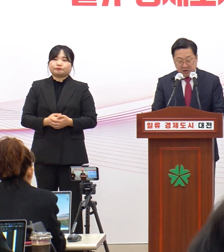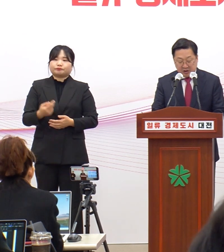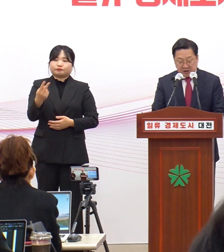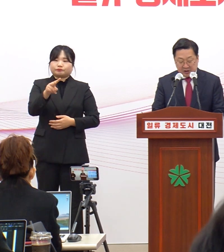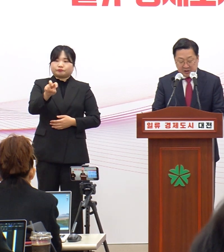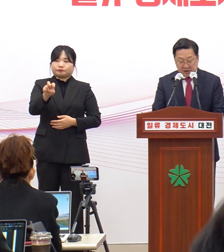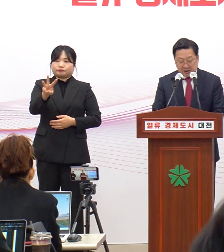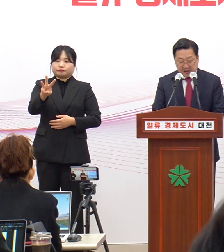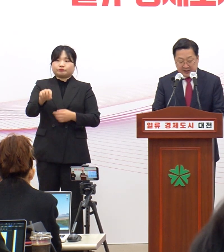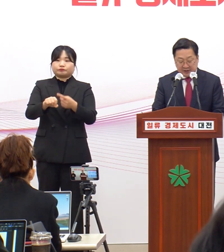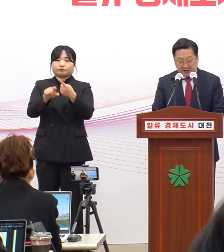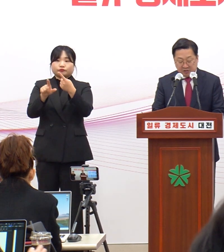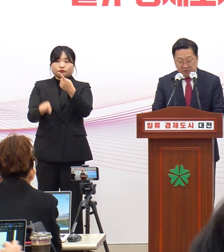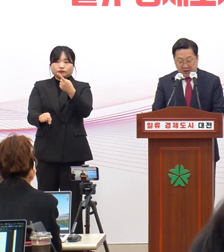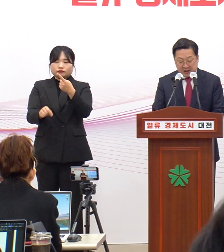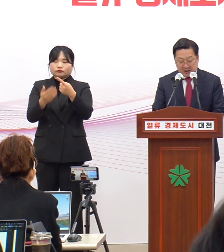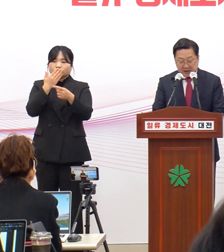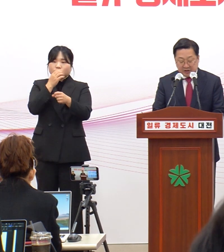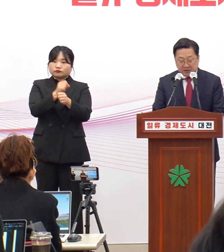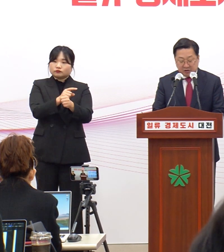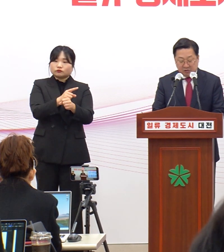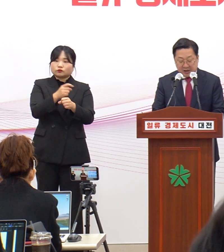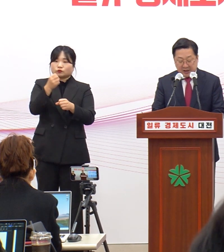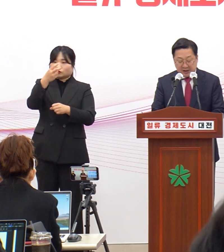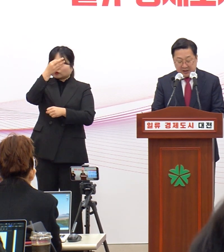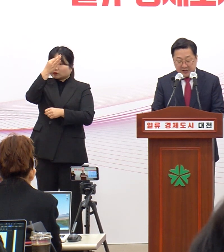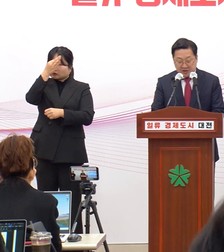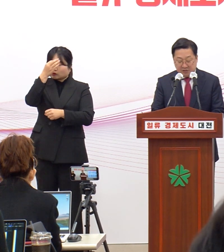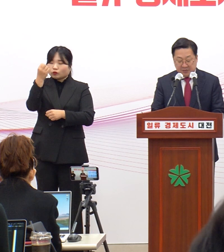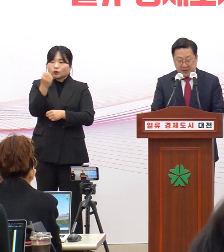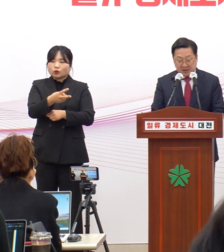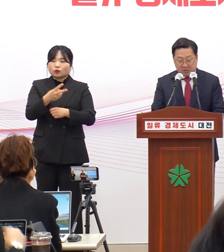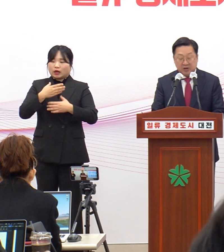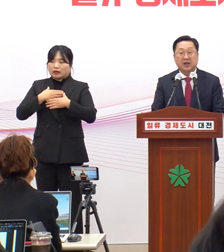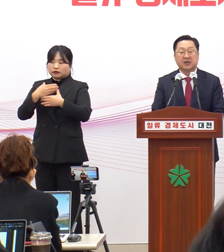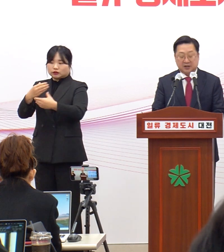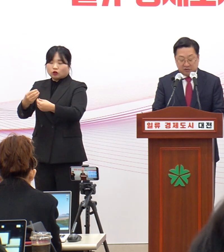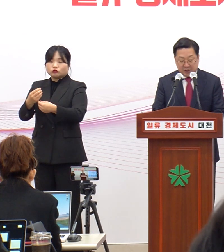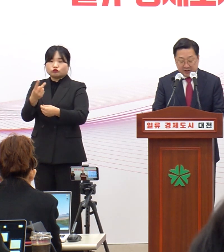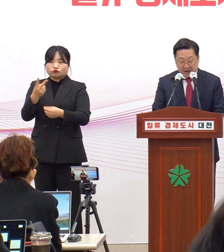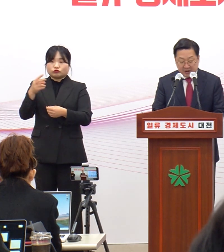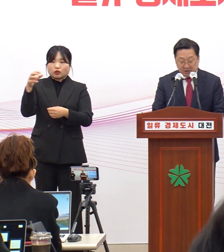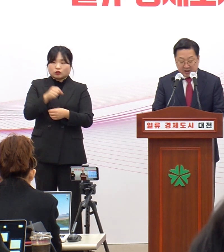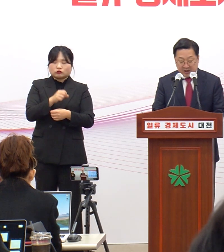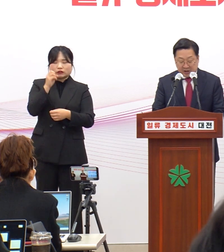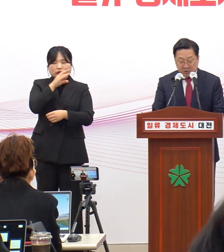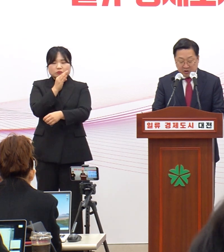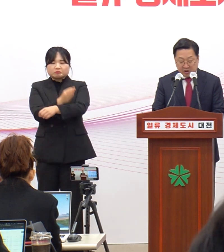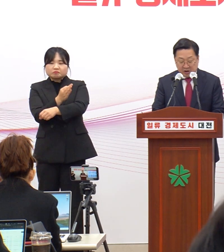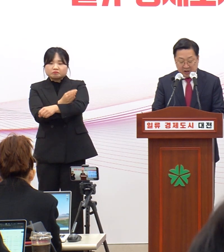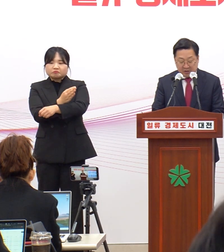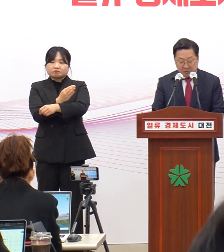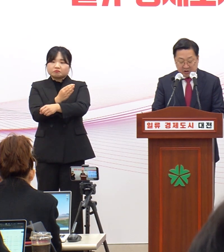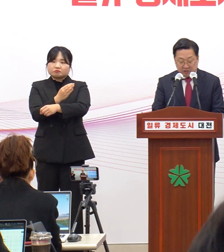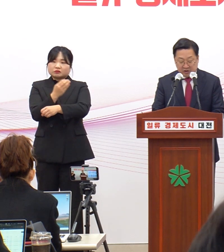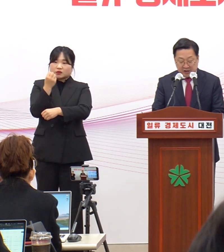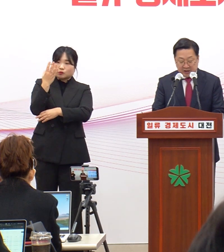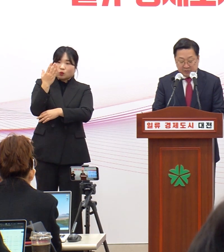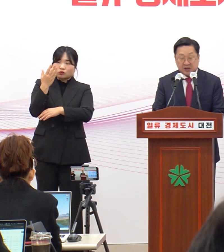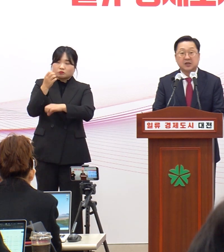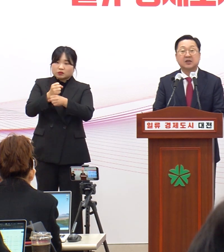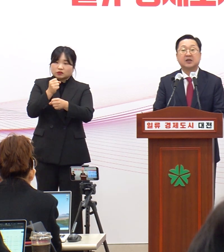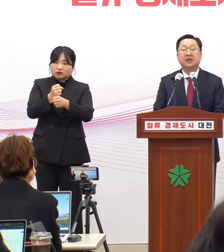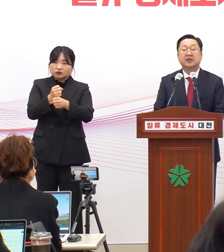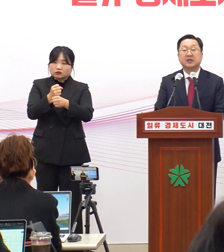23년 1월 가능성과 기능성과 안전만을 고려한 단순한 형태의 기본 설계안으로 기술